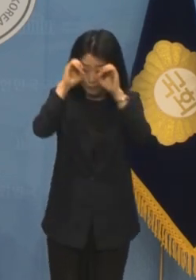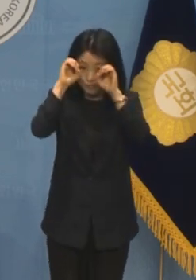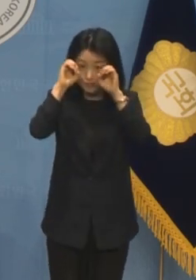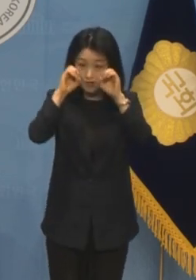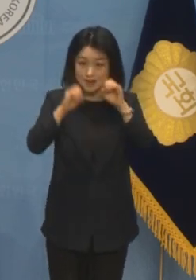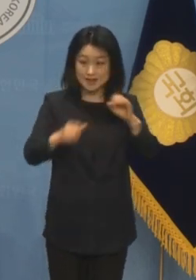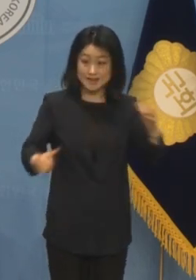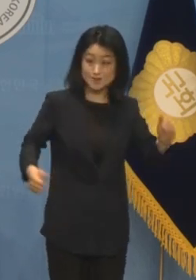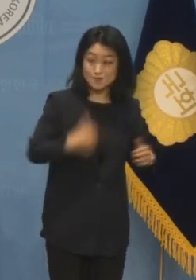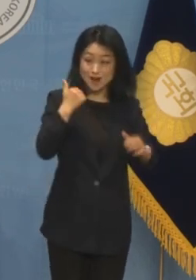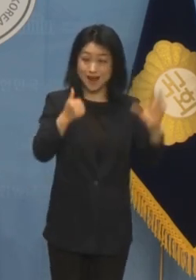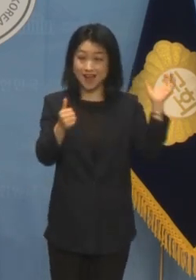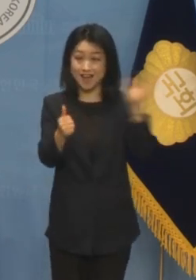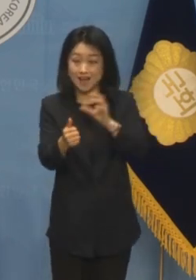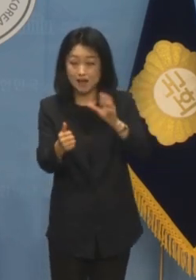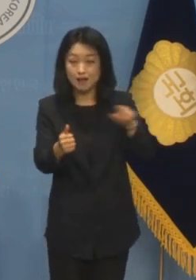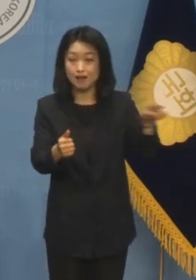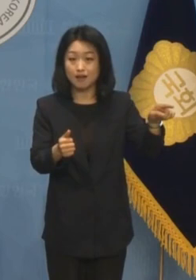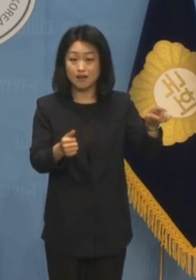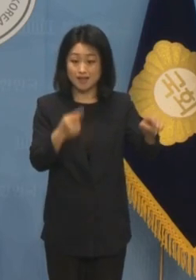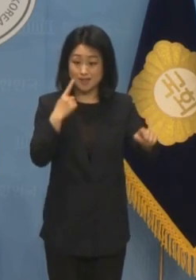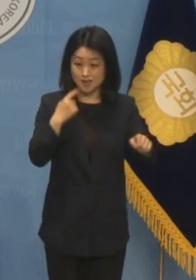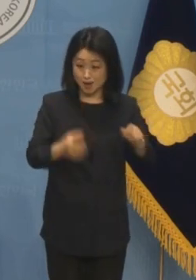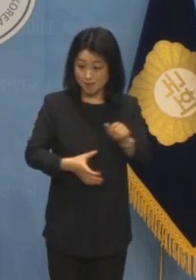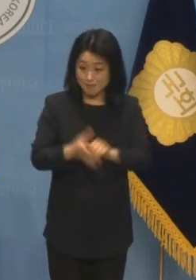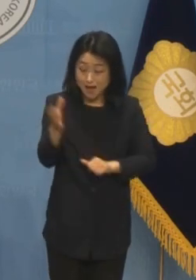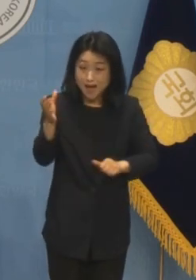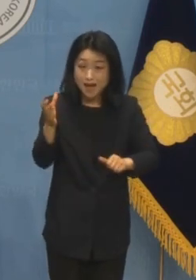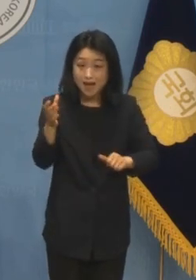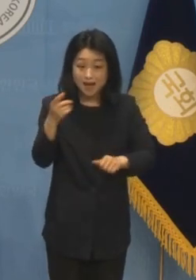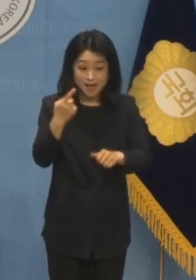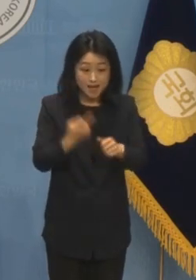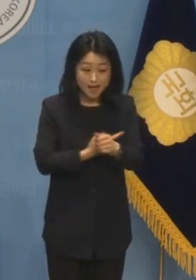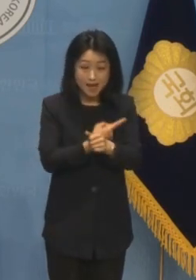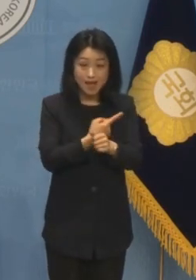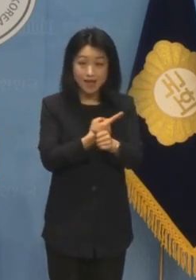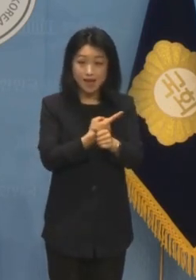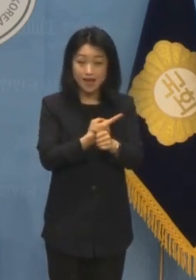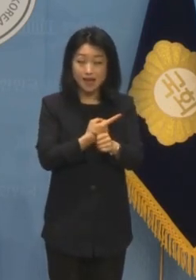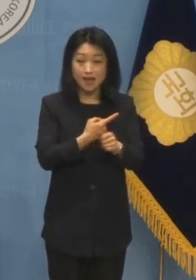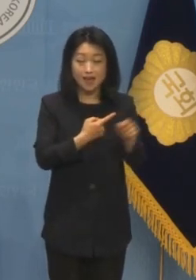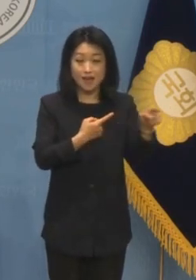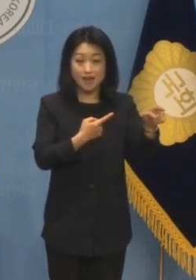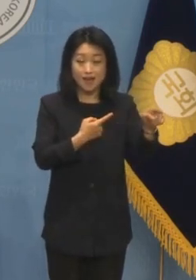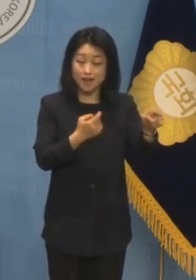언론처럼 외국 기업에도 위압감을 조성하면 통할 줄 알았습니까?